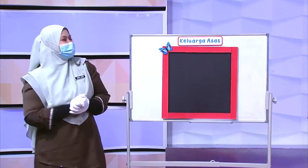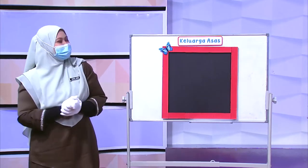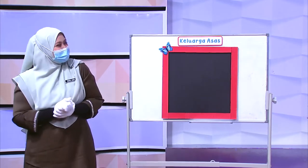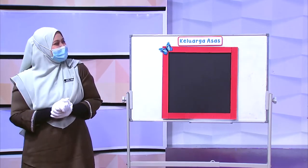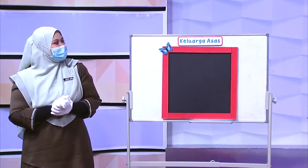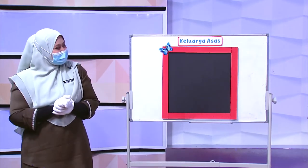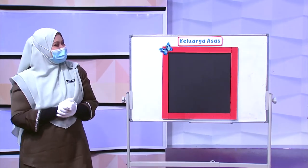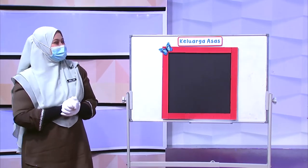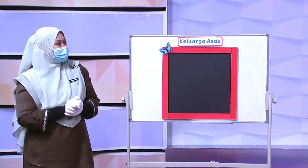hangat